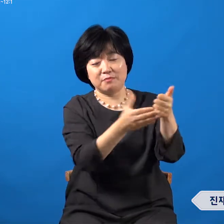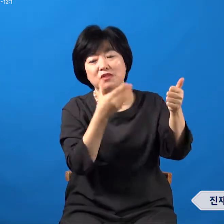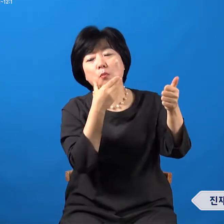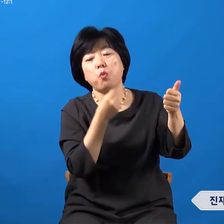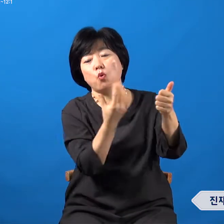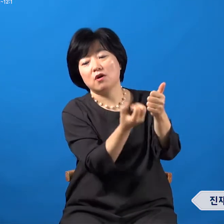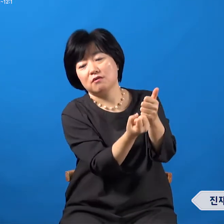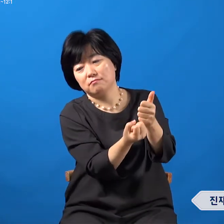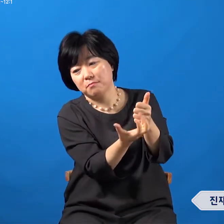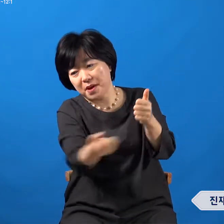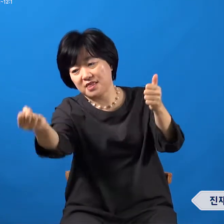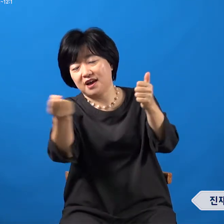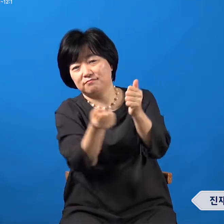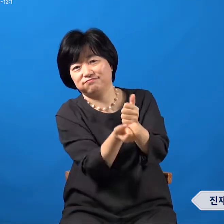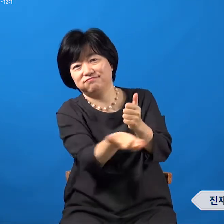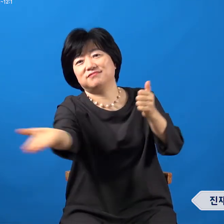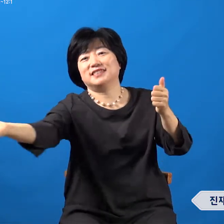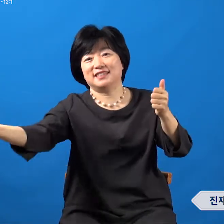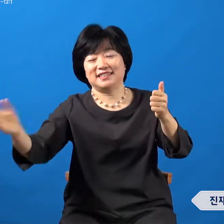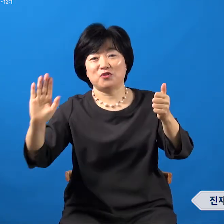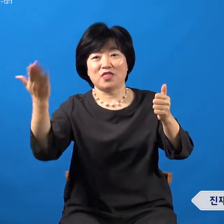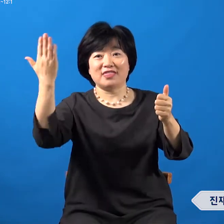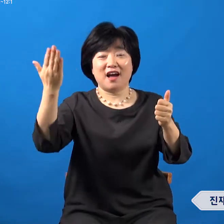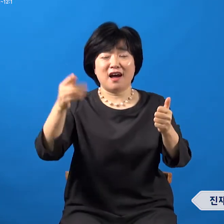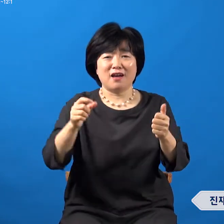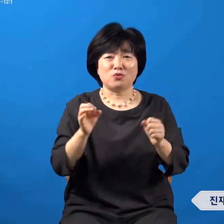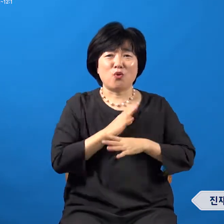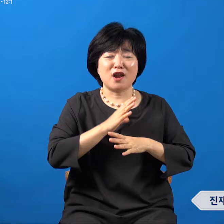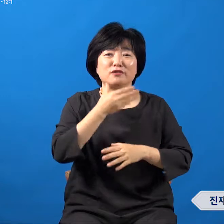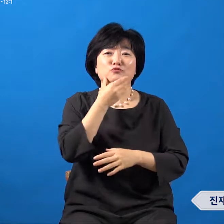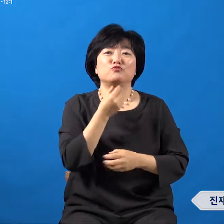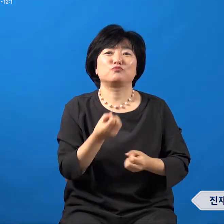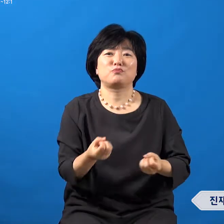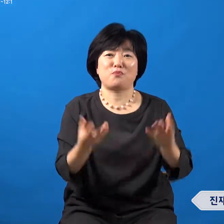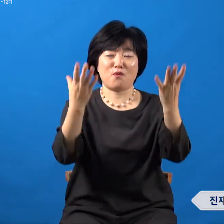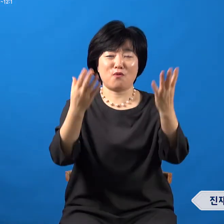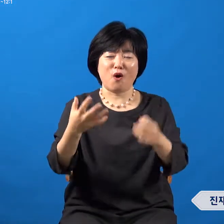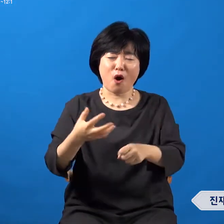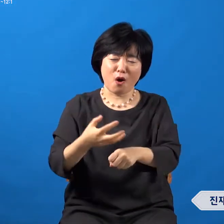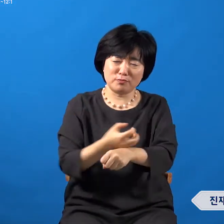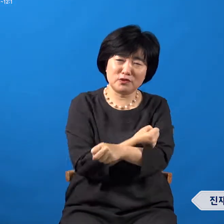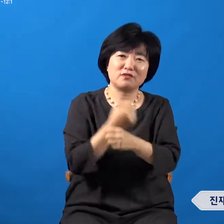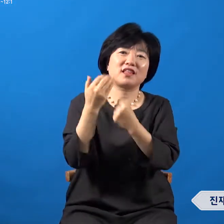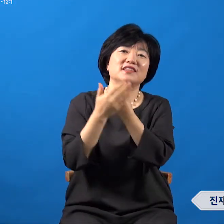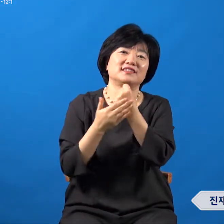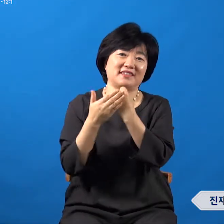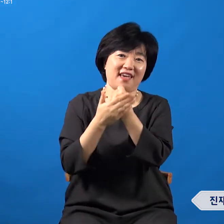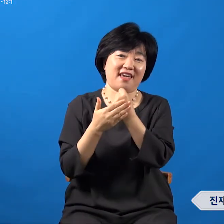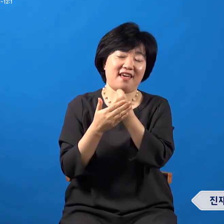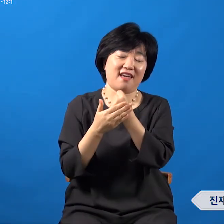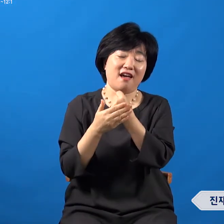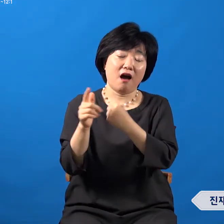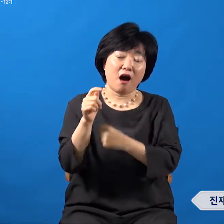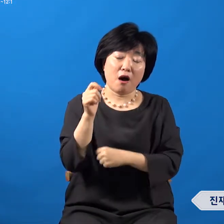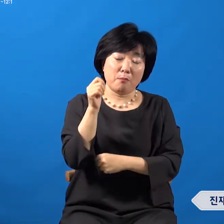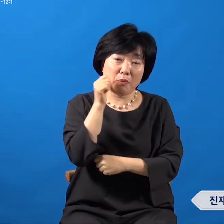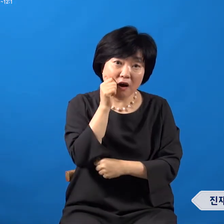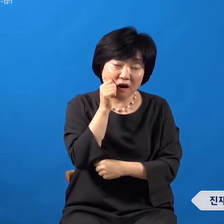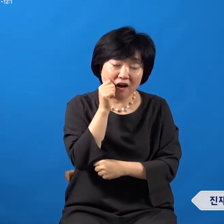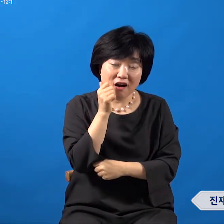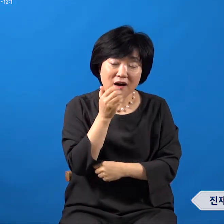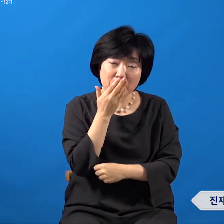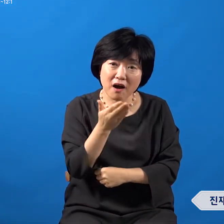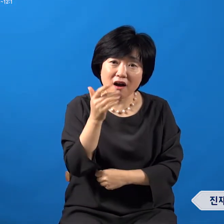것이라 말씀하고 계심을 봅니다. 이 놀라운 축복, 엄청난 은혜, 아니 어떻게 이것이 가능할